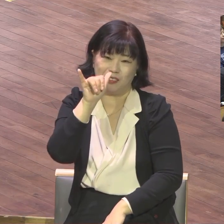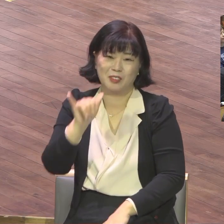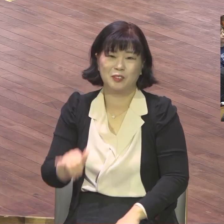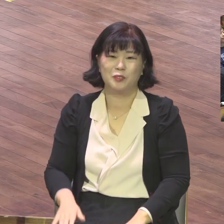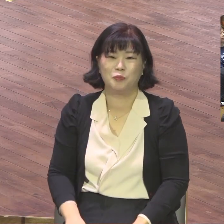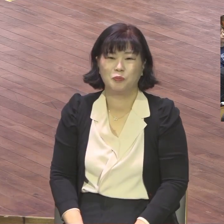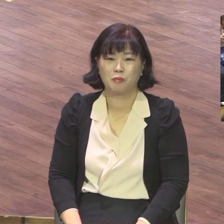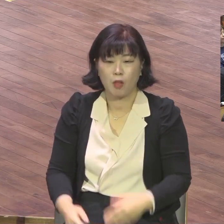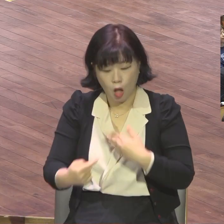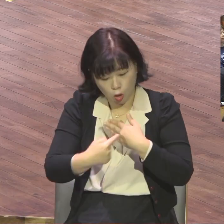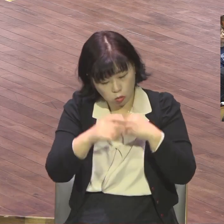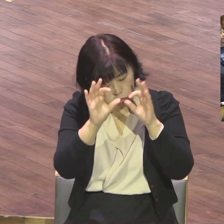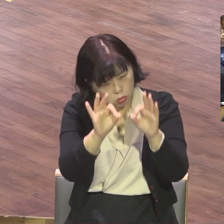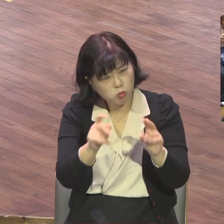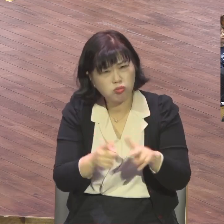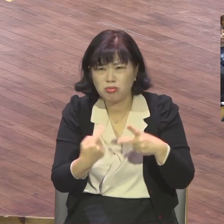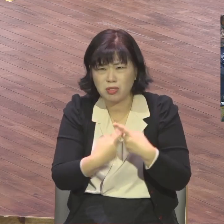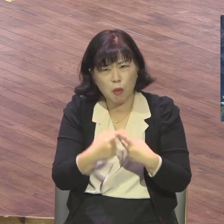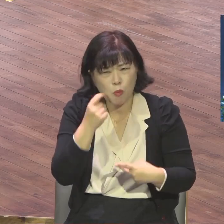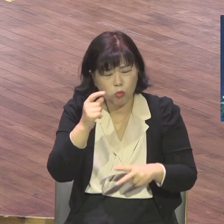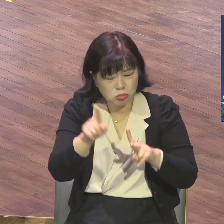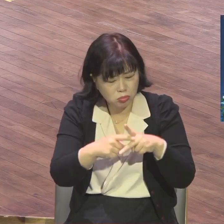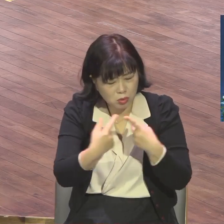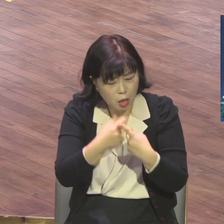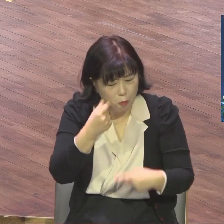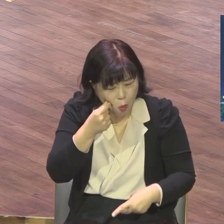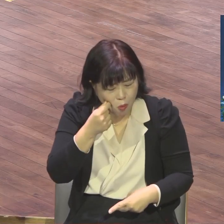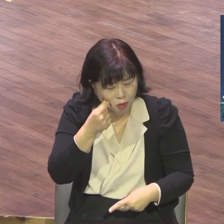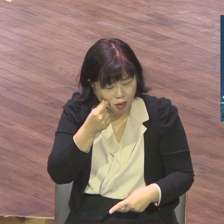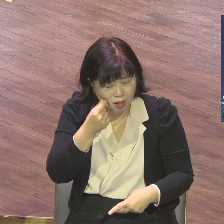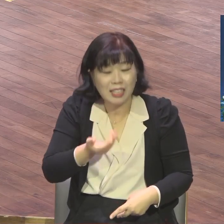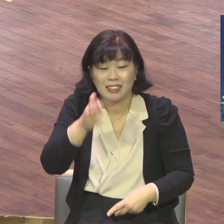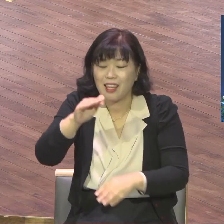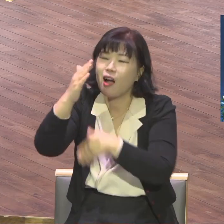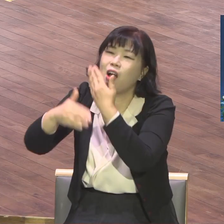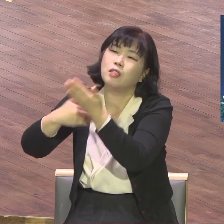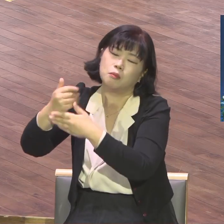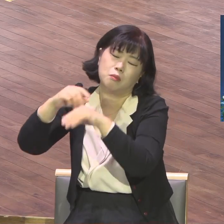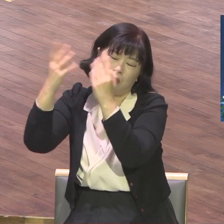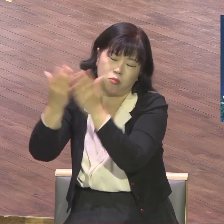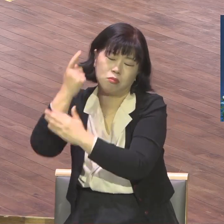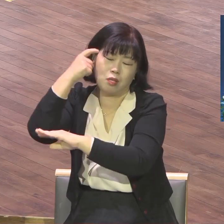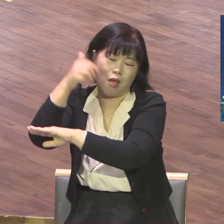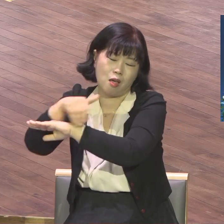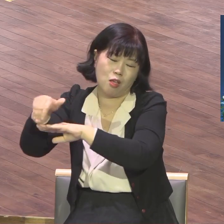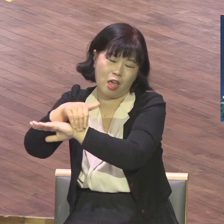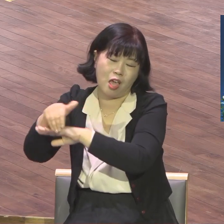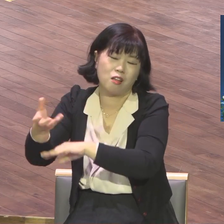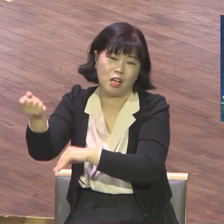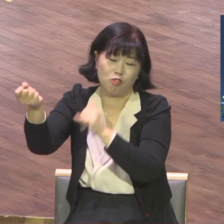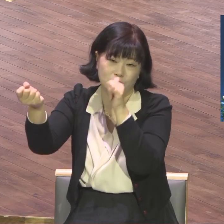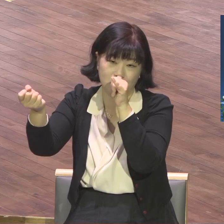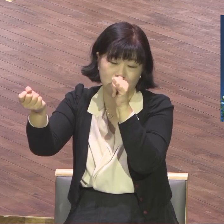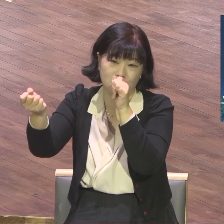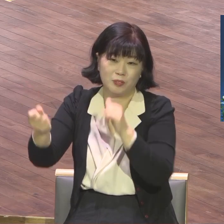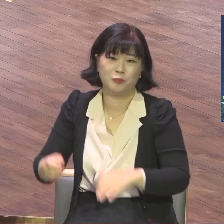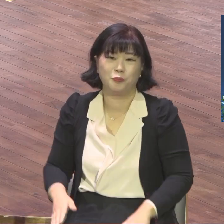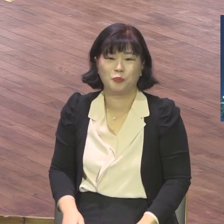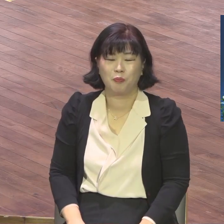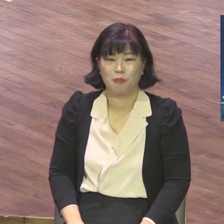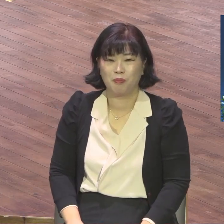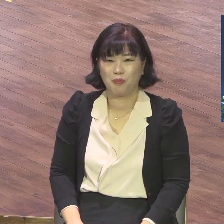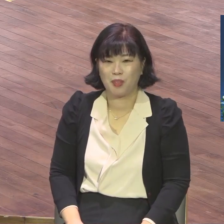있어요. 친위대 군인들이요. 군인들 얼마나 중요하냐. 이 친위대 군인들 그냥 군인 아니에요.